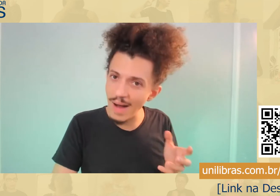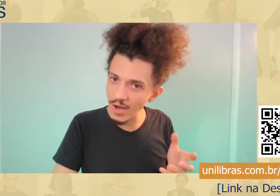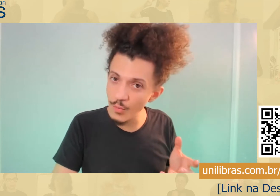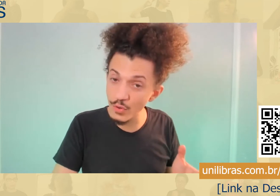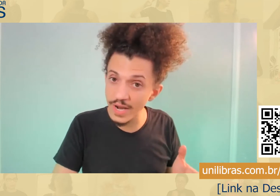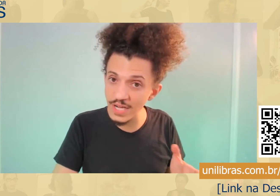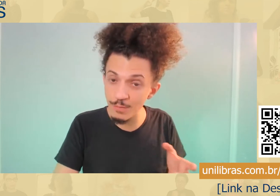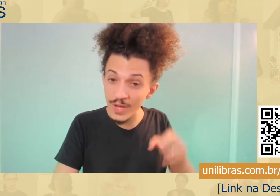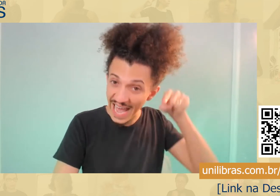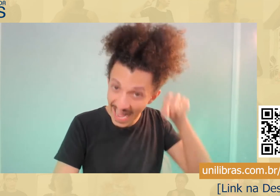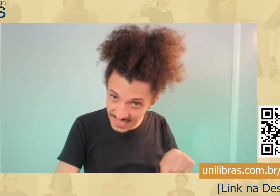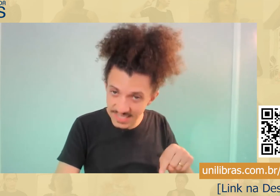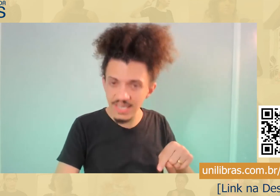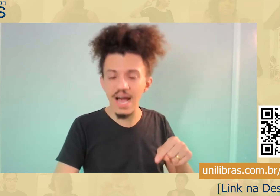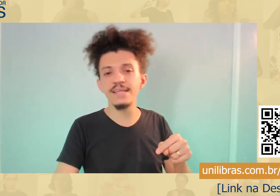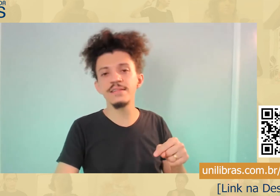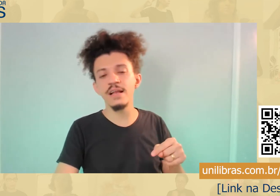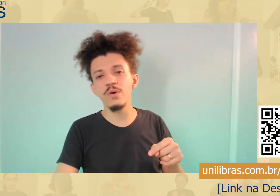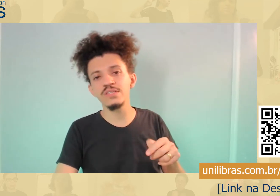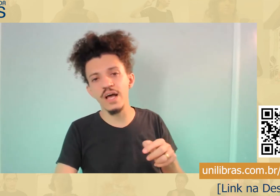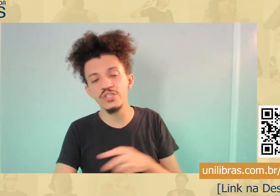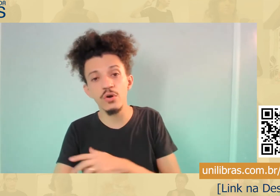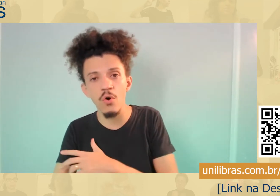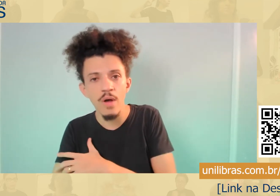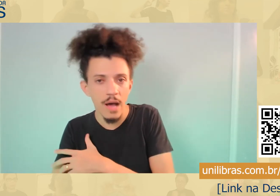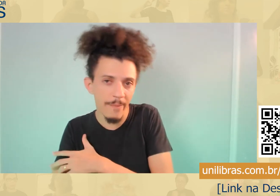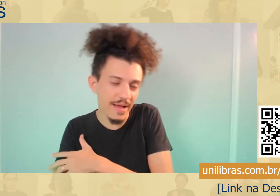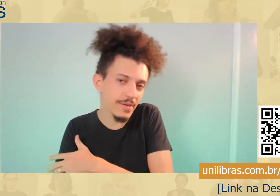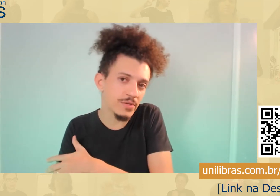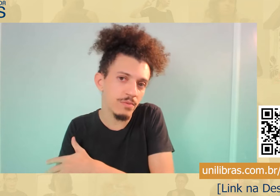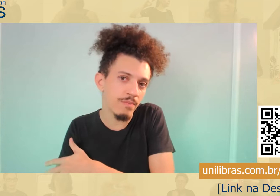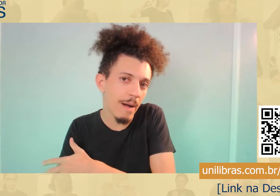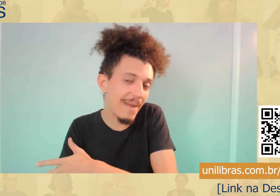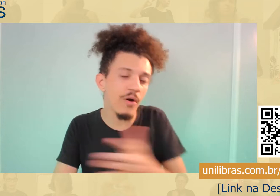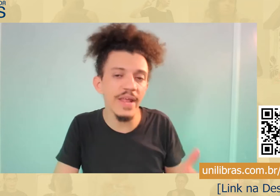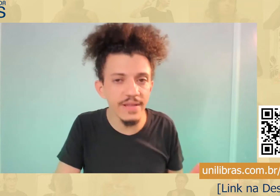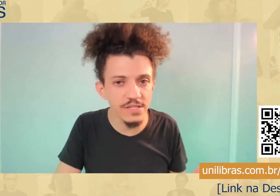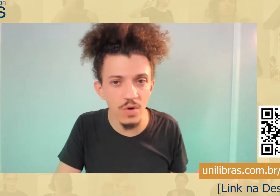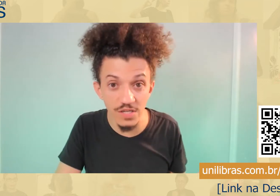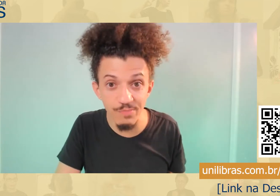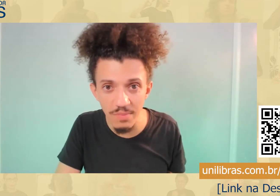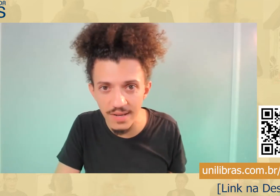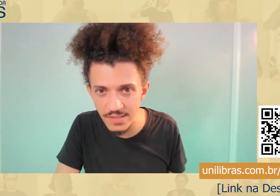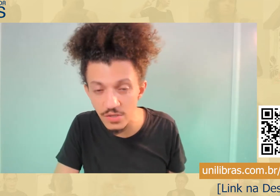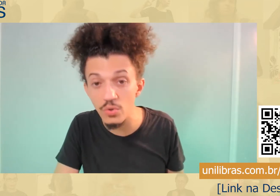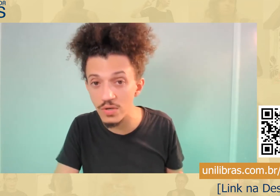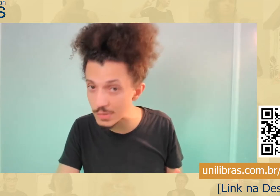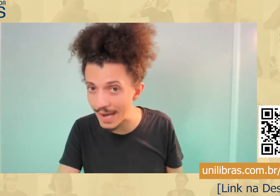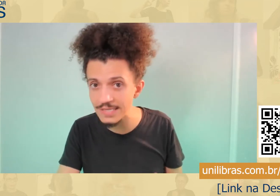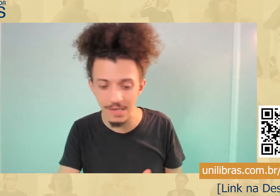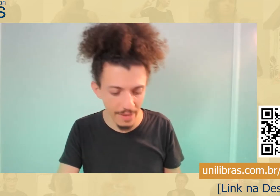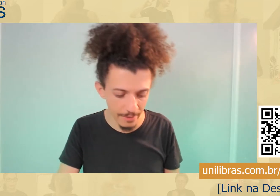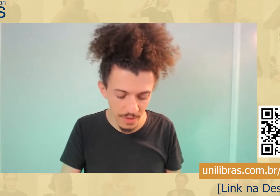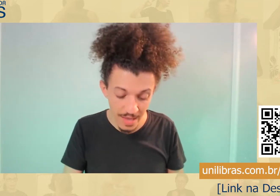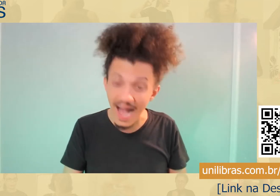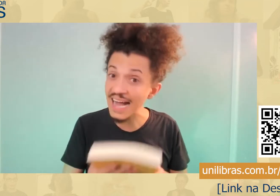foi um marco muito grande, porque assim a escrita da língua de sinais chegou a praticamente a maioria das escolas públicas do nosso